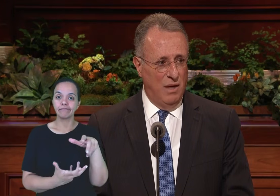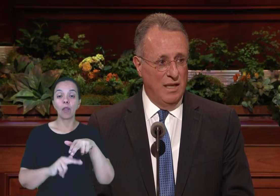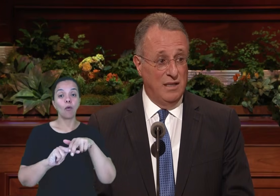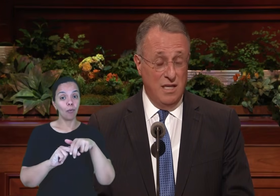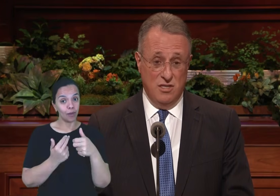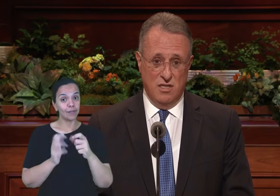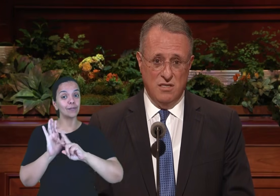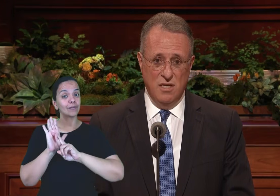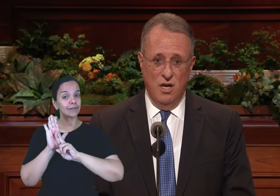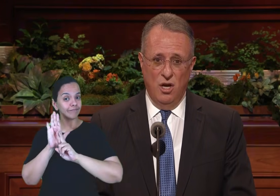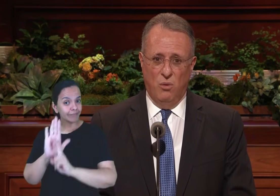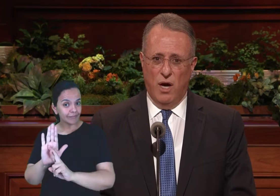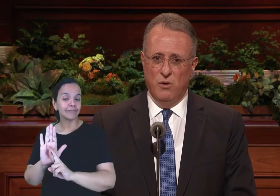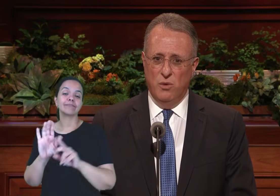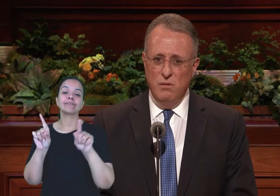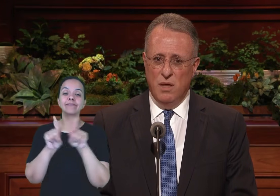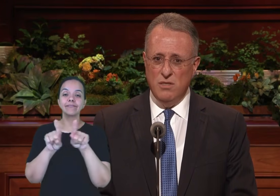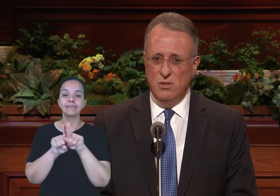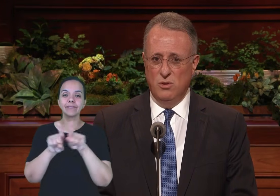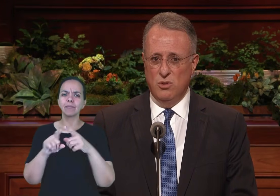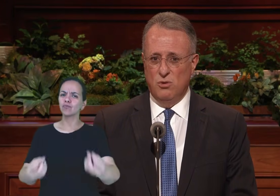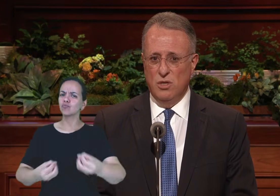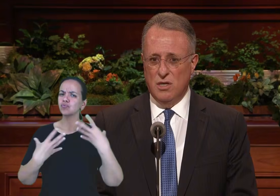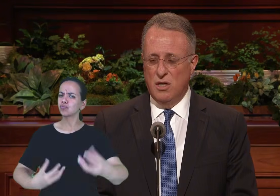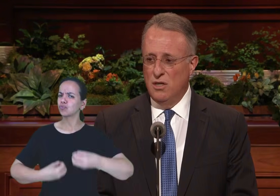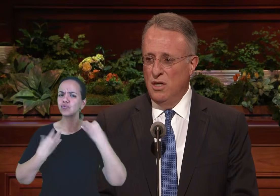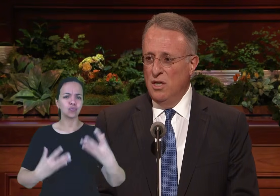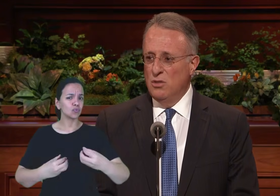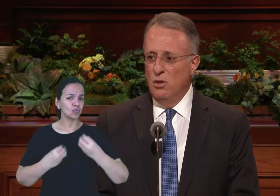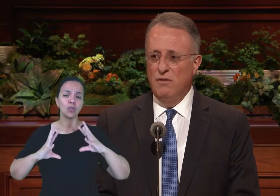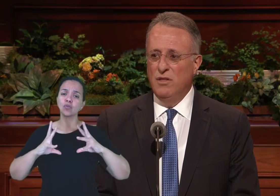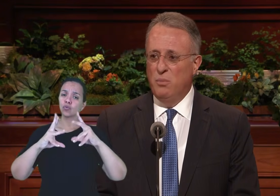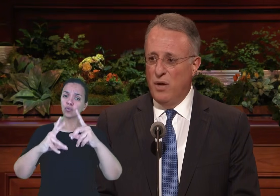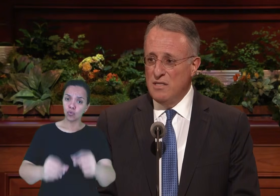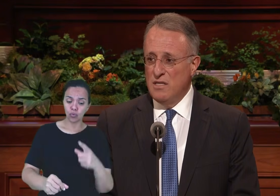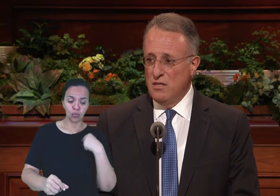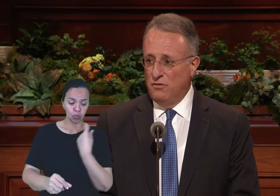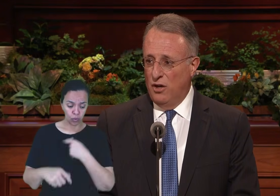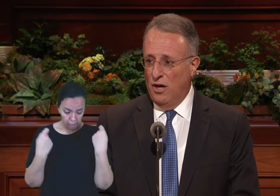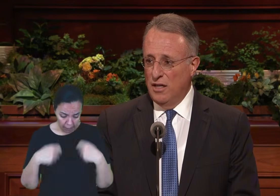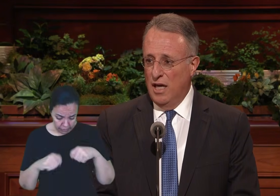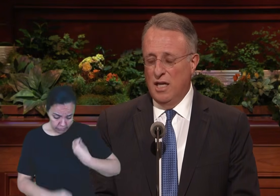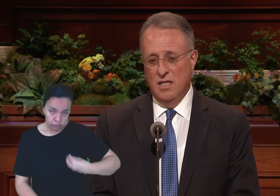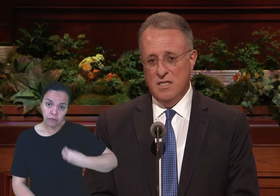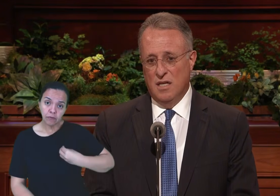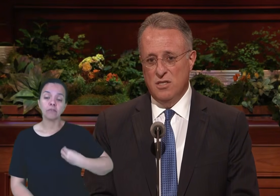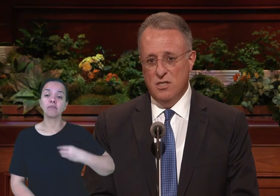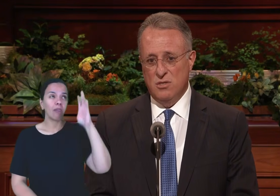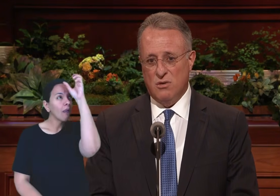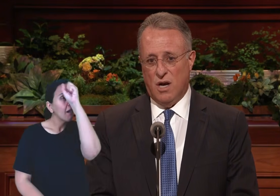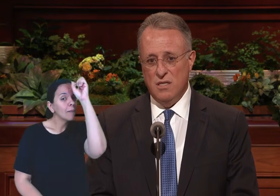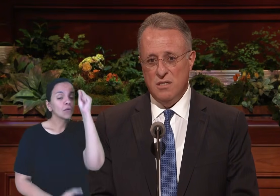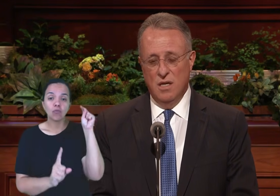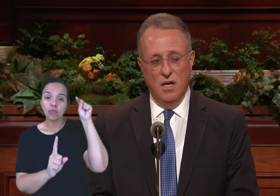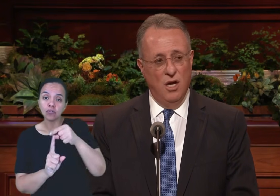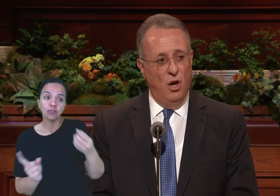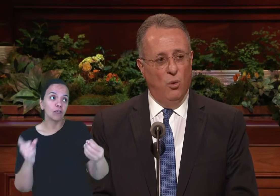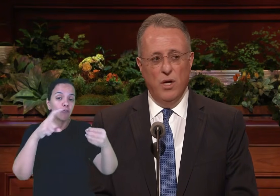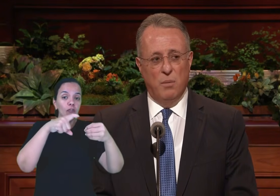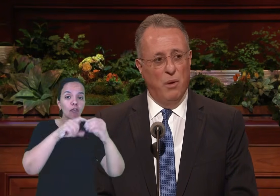são chamados para representá-lo e para nos ensinar o que devemos fazer para voltar a viver na presença de Deus e de seu Filho